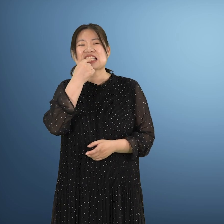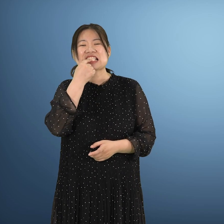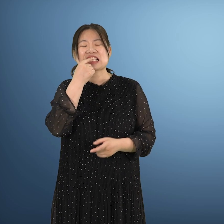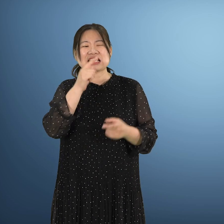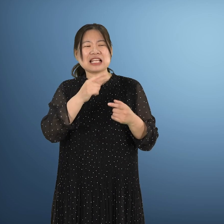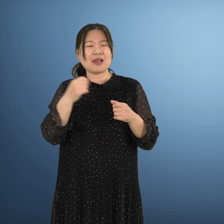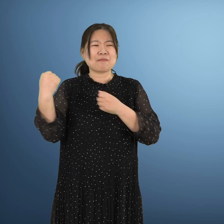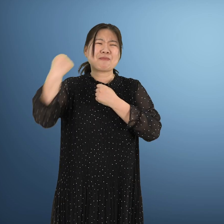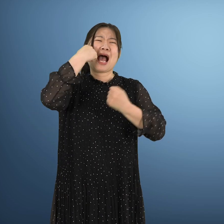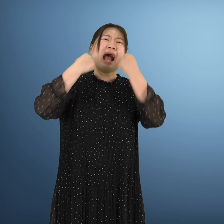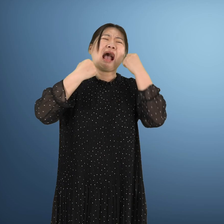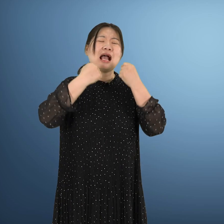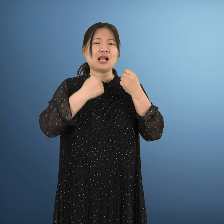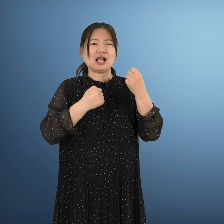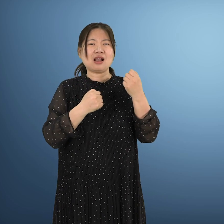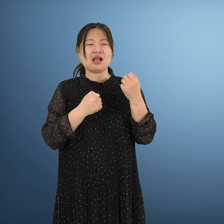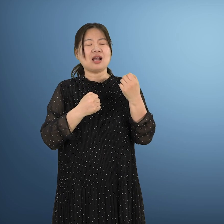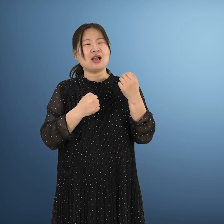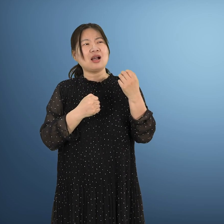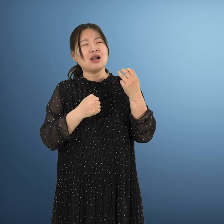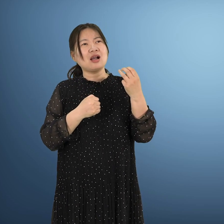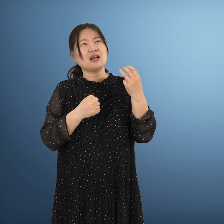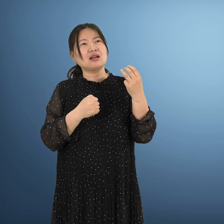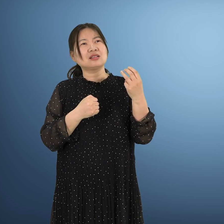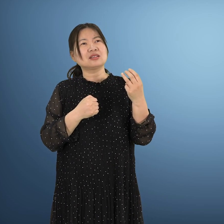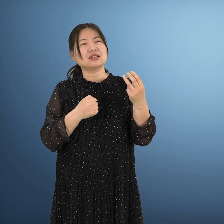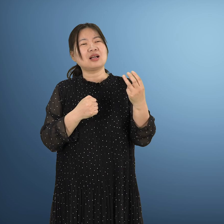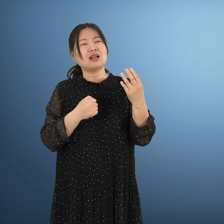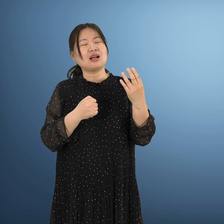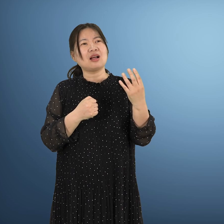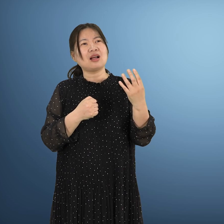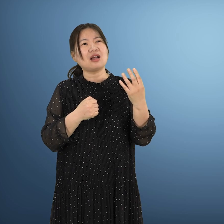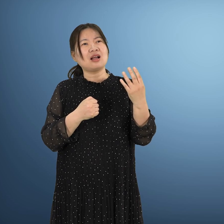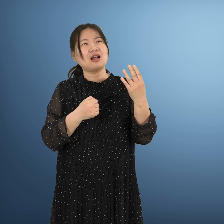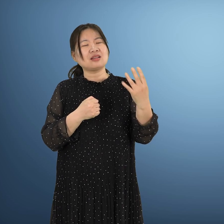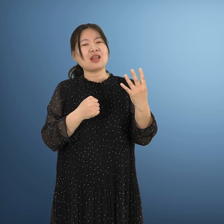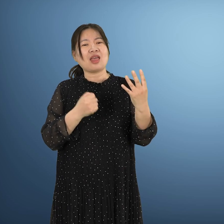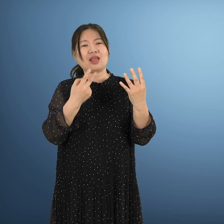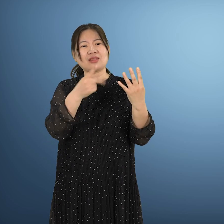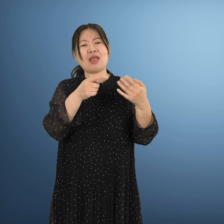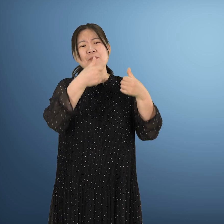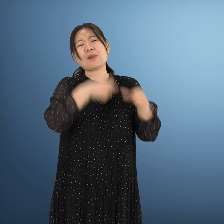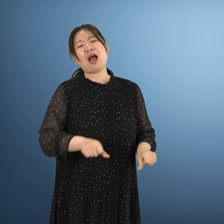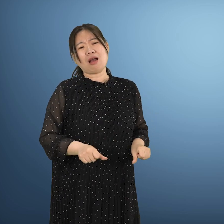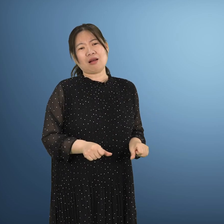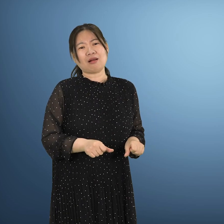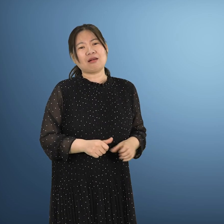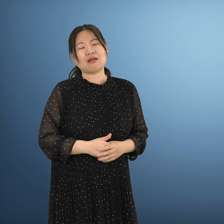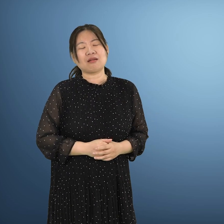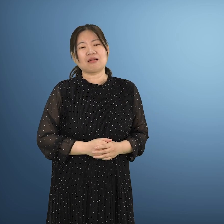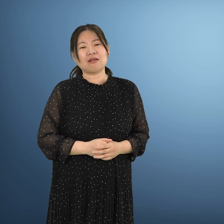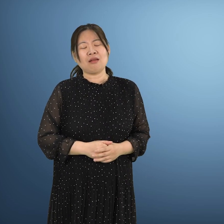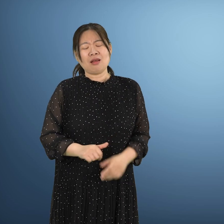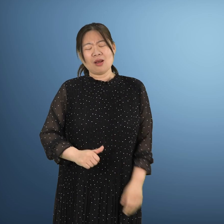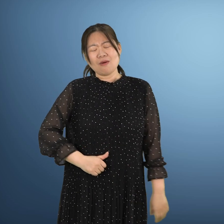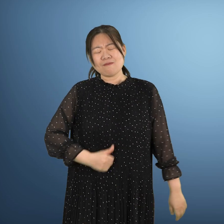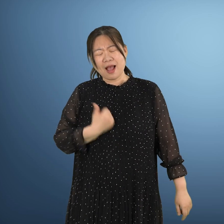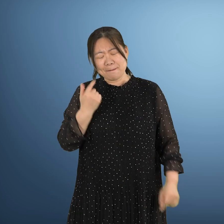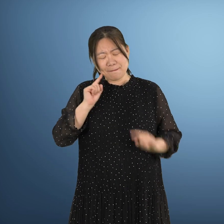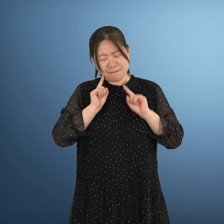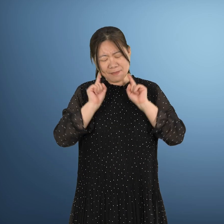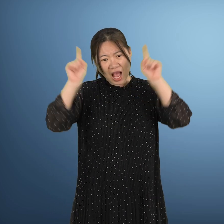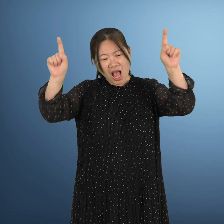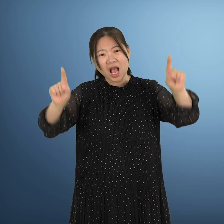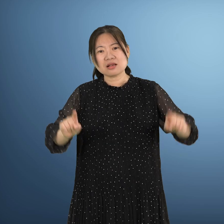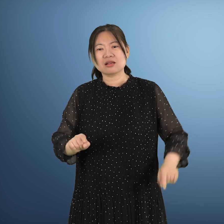부러뜨렸어. 나 쳤어? 그래서 보니까는 한 대, 두 대, 세 대, 네 대가 나갔어요. 그래서 화가 나가지고